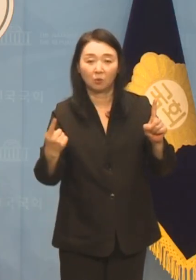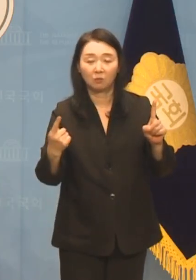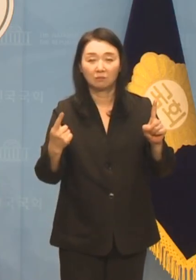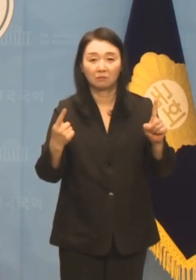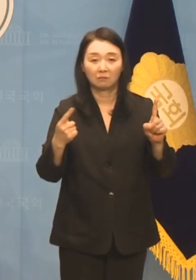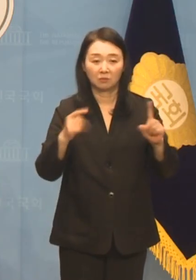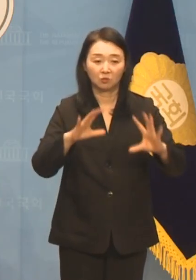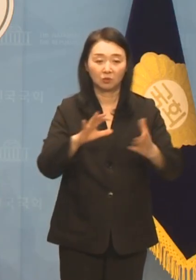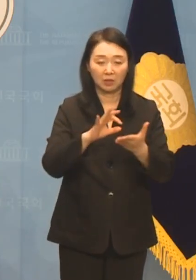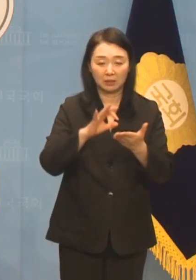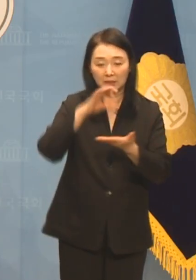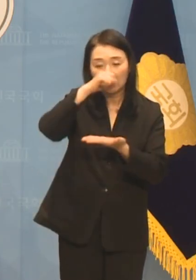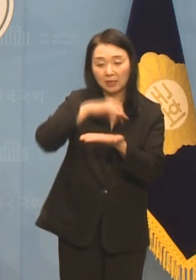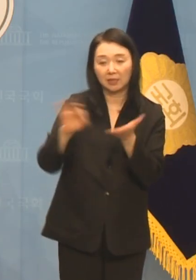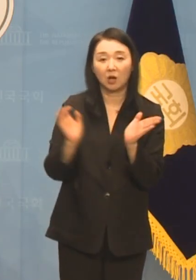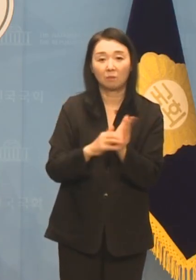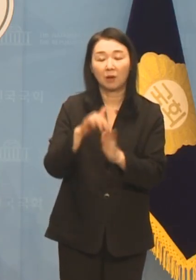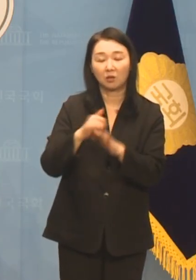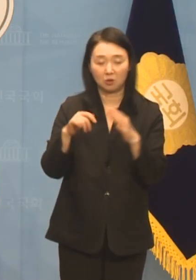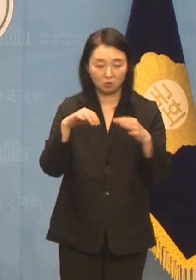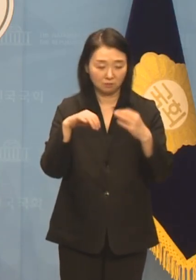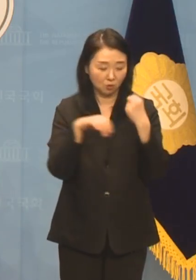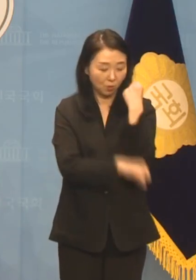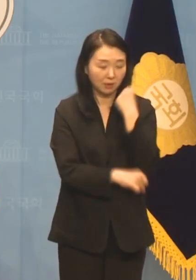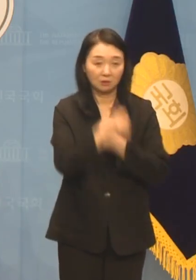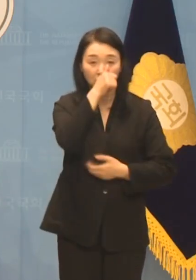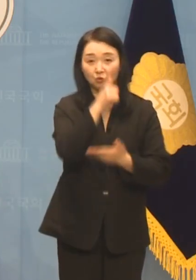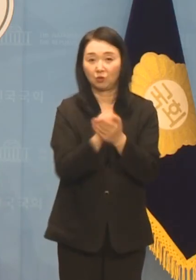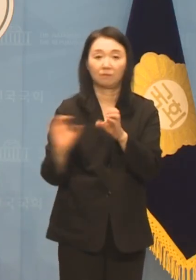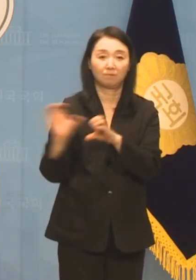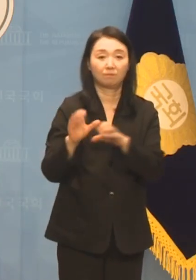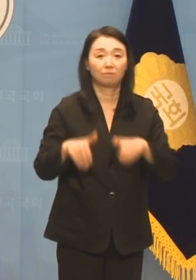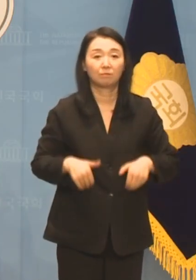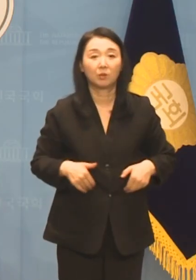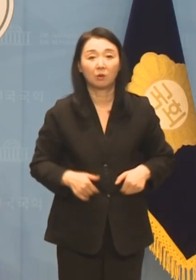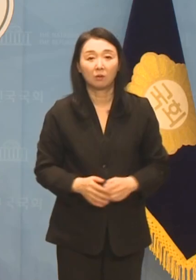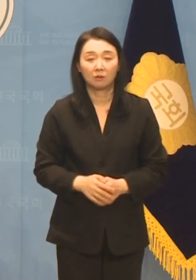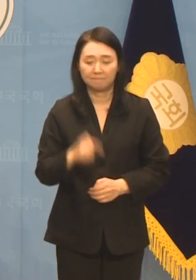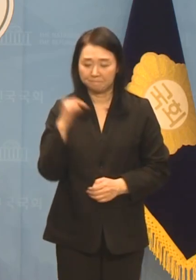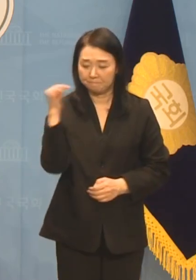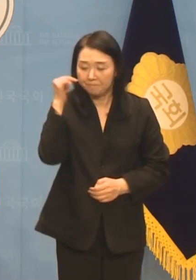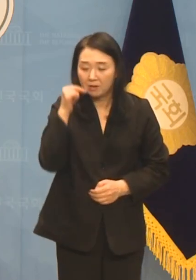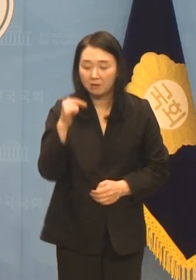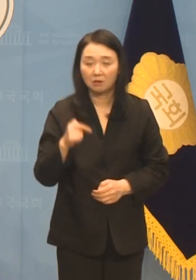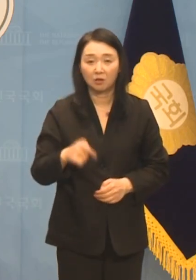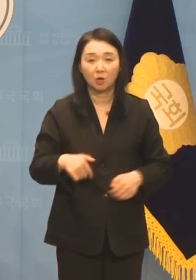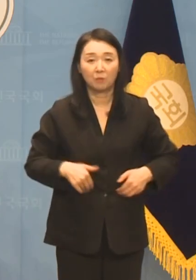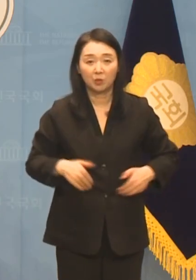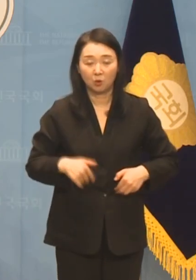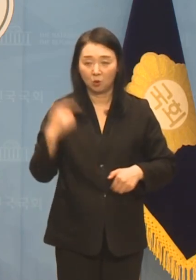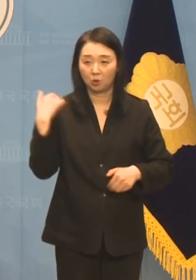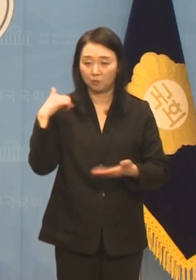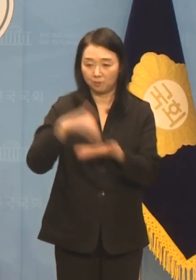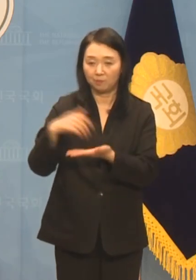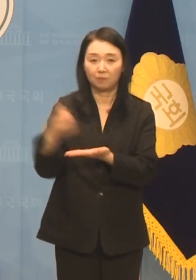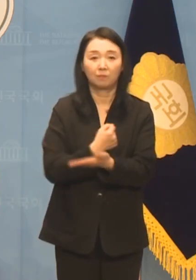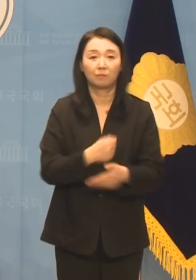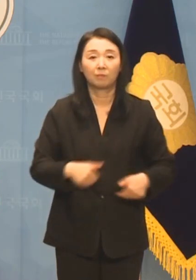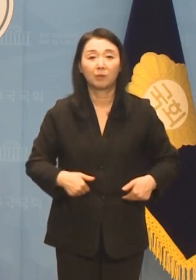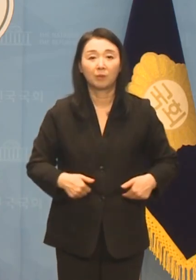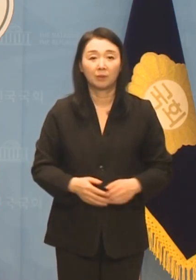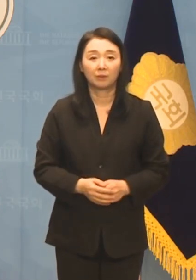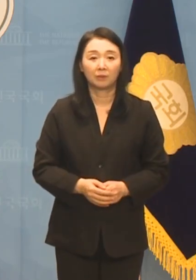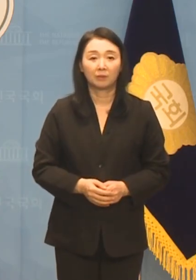예산이 사용됐다면 횡령죄 추가입니다. 철저히 따져서 전액 회수해야 할 것입니다.